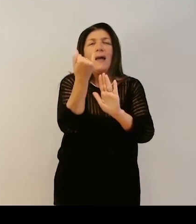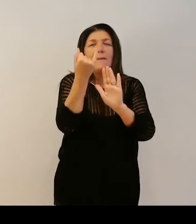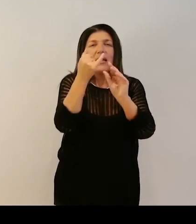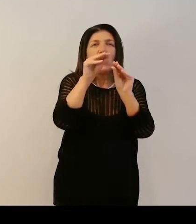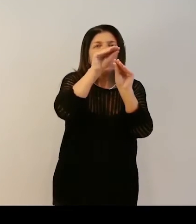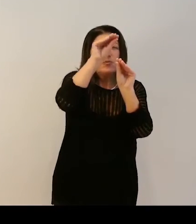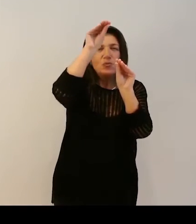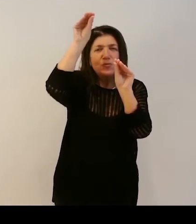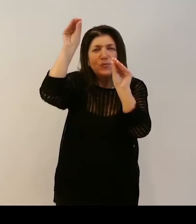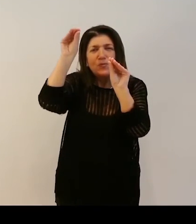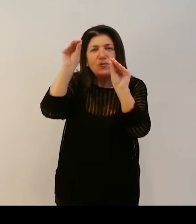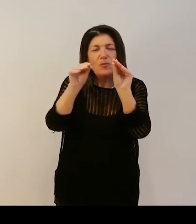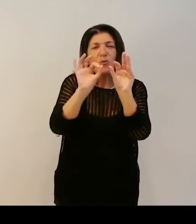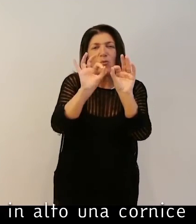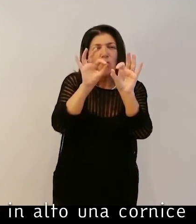oculi.